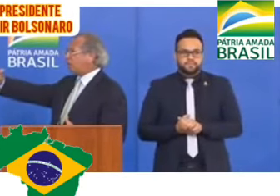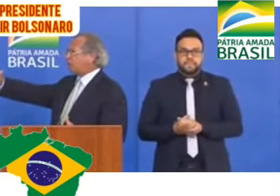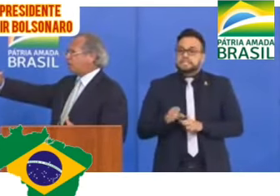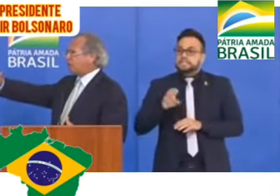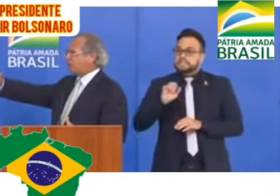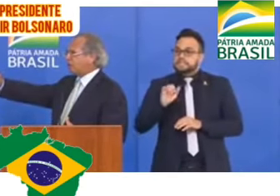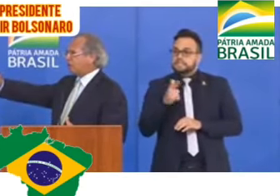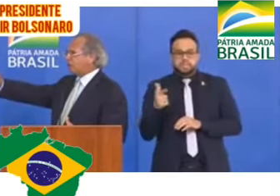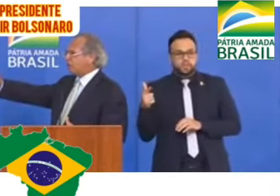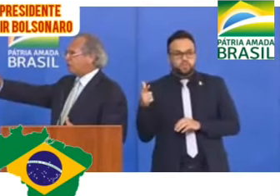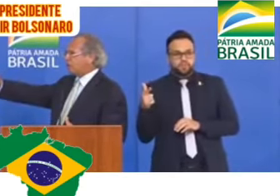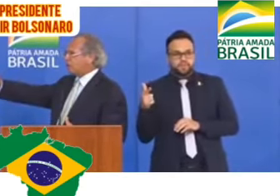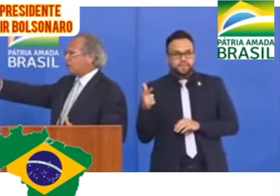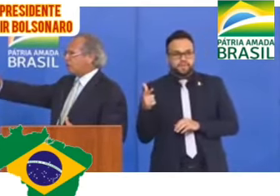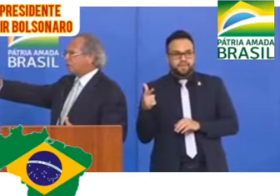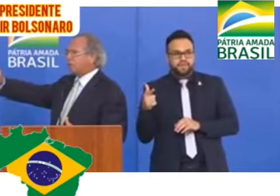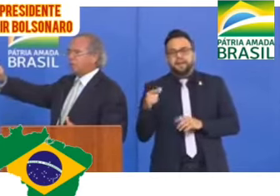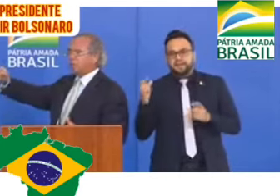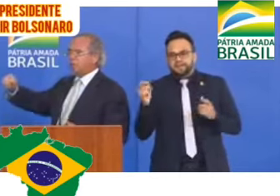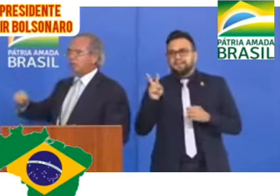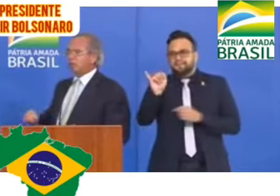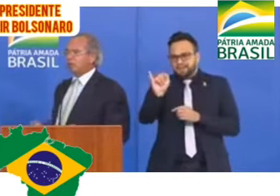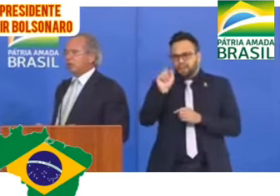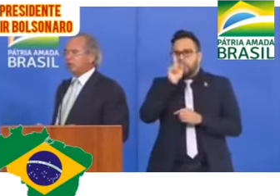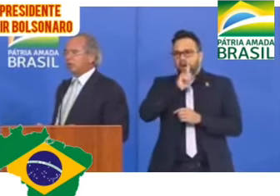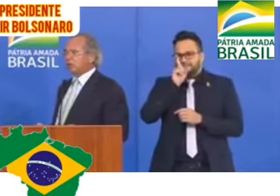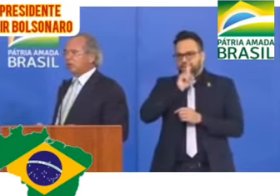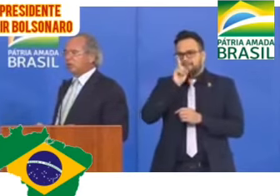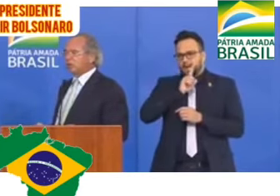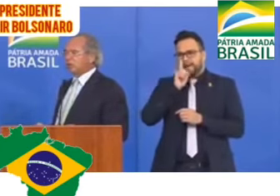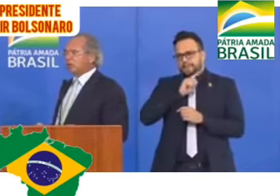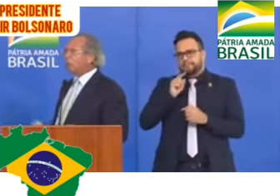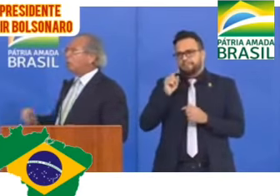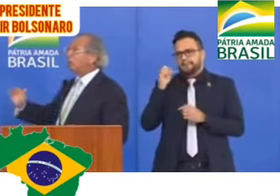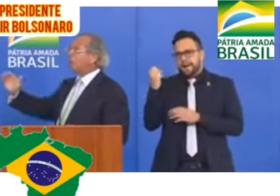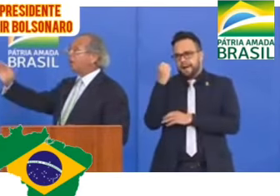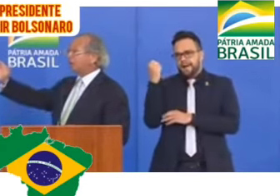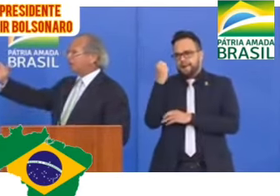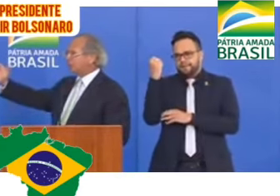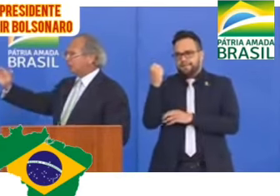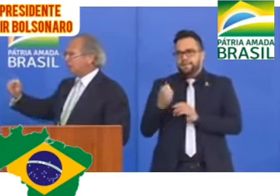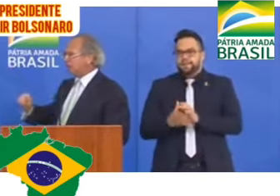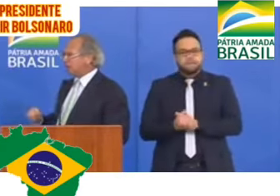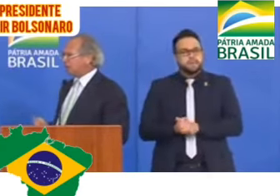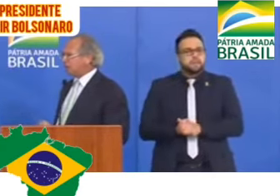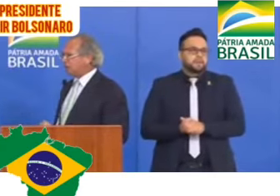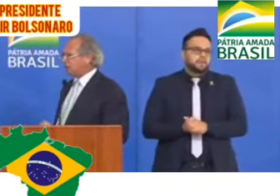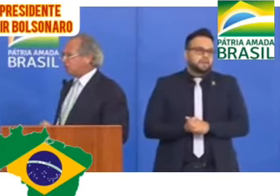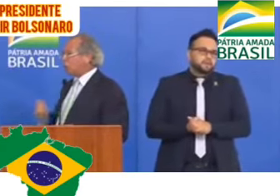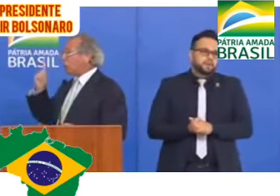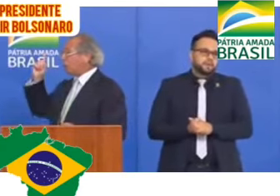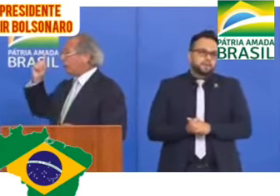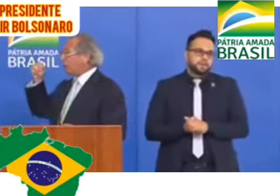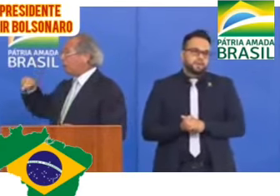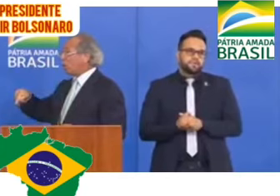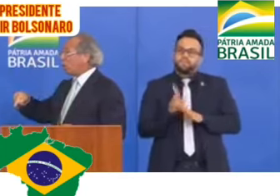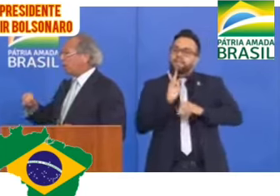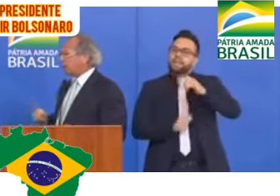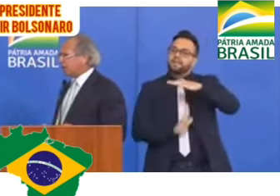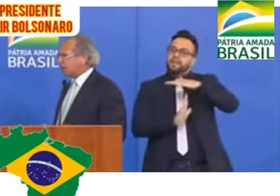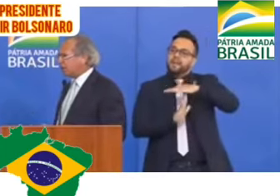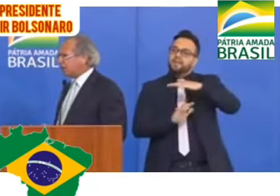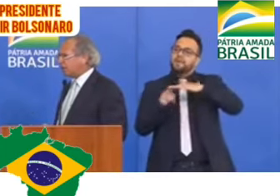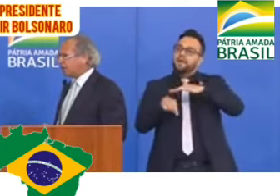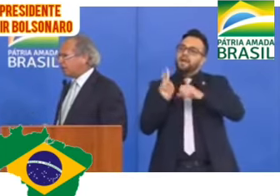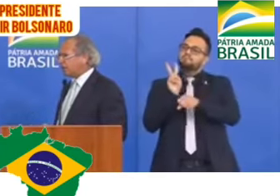teto é indispensável. O teto é como se fosse uma promessa de seriedade, no lugar da